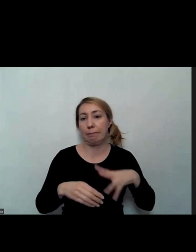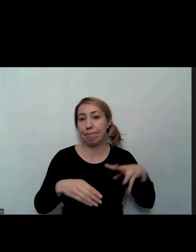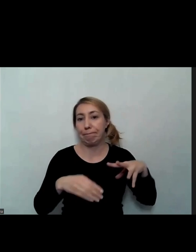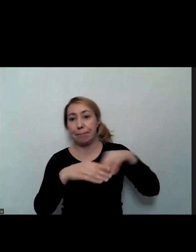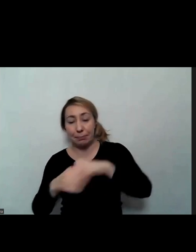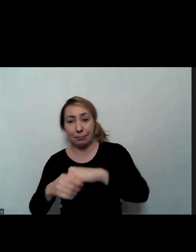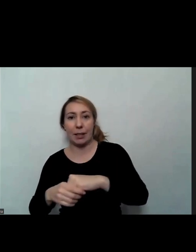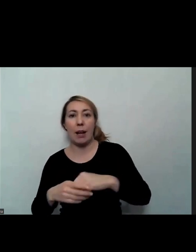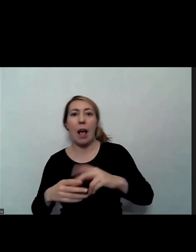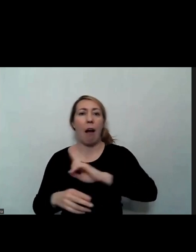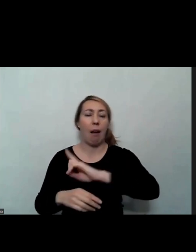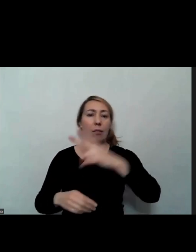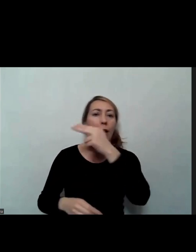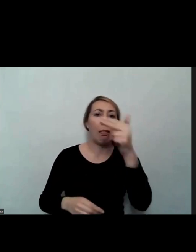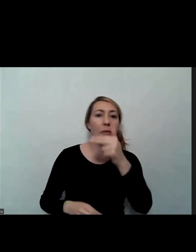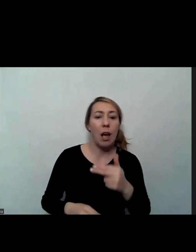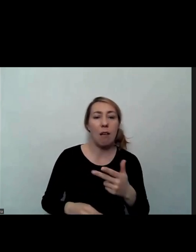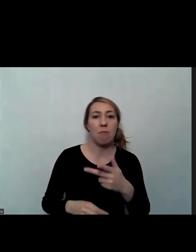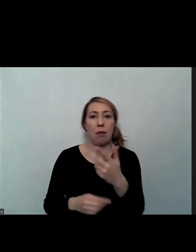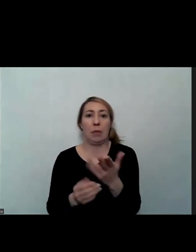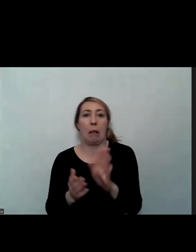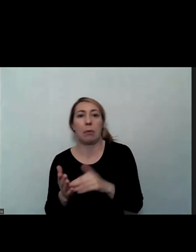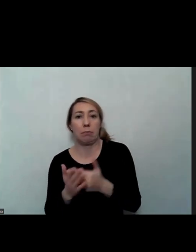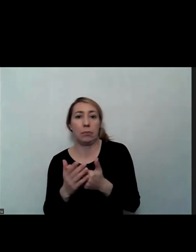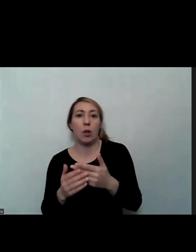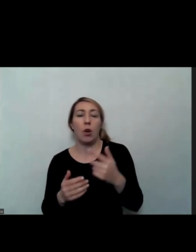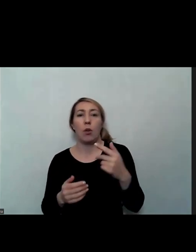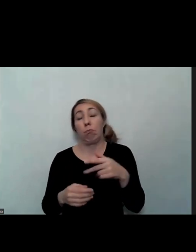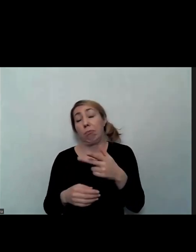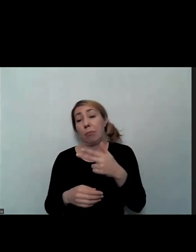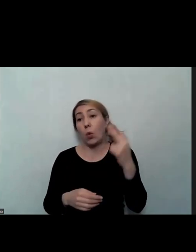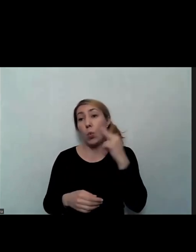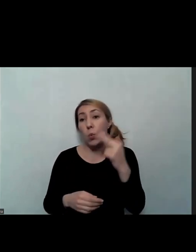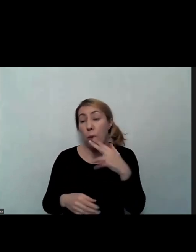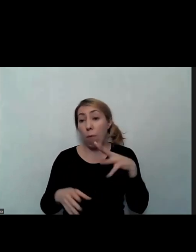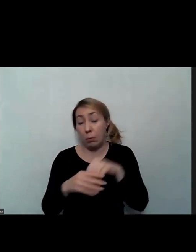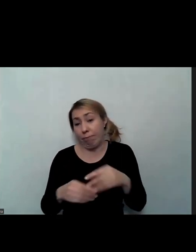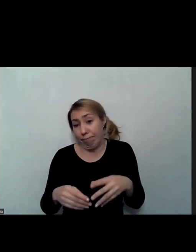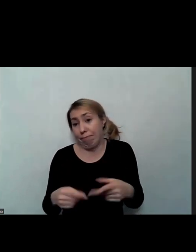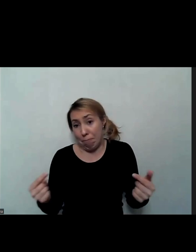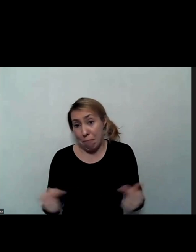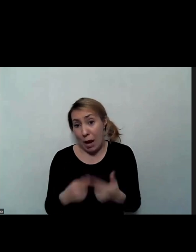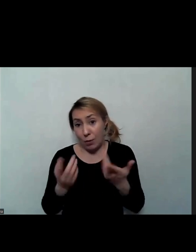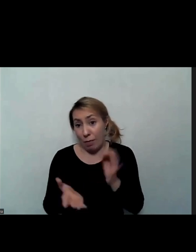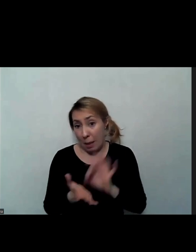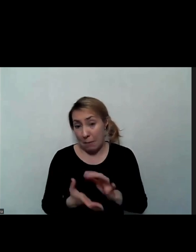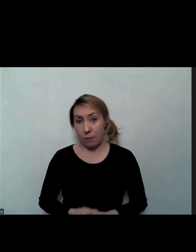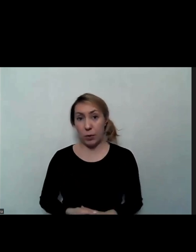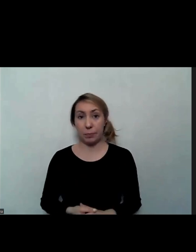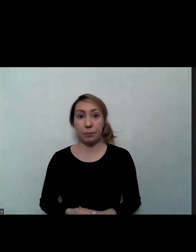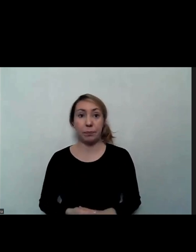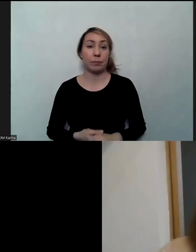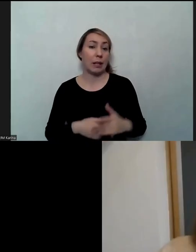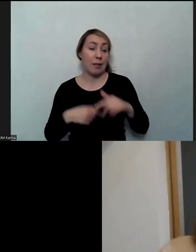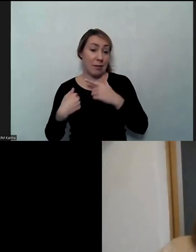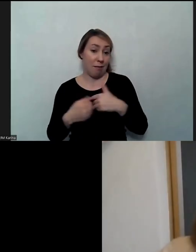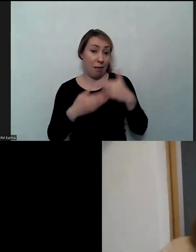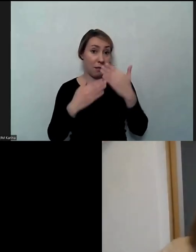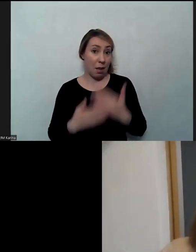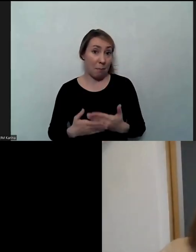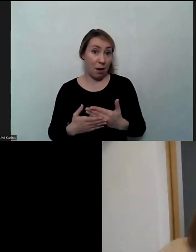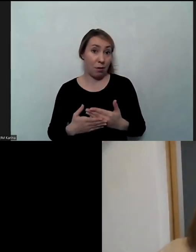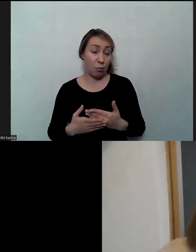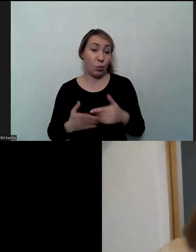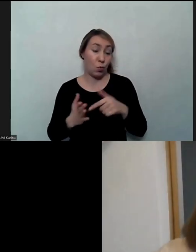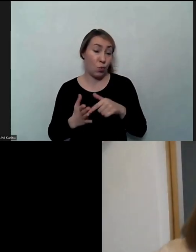zdecydowanie wszystkie tematy związane ze środowiskiem osób głuchych będą wchodziły w ten zakres z całą pewnością. Także serdecznie zapraszamy i tu